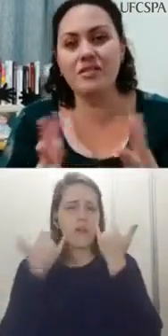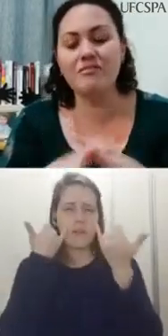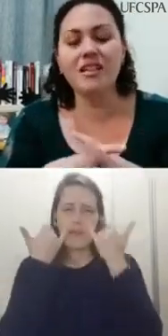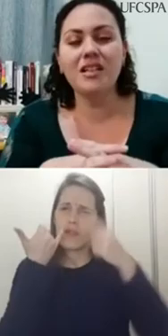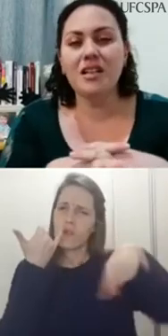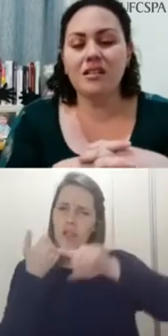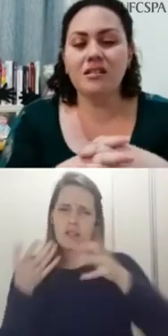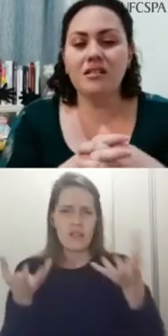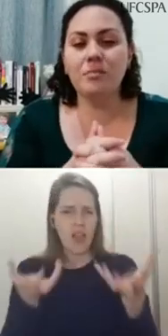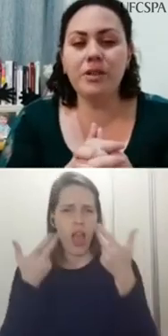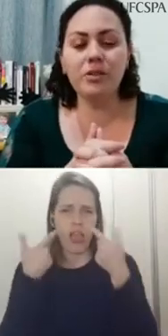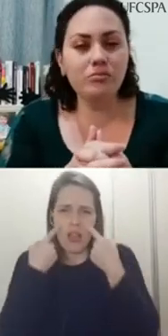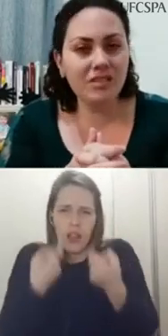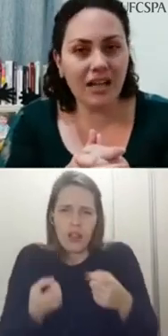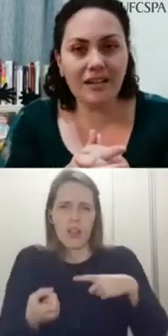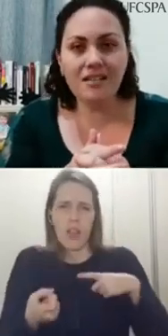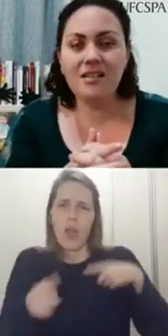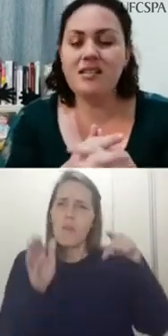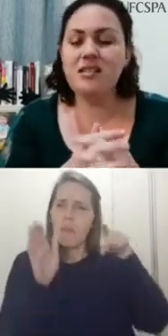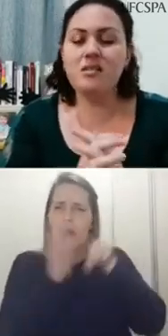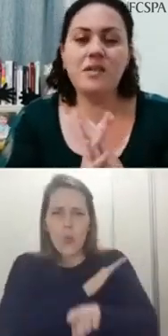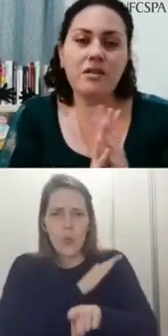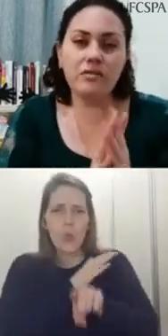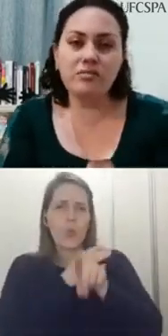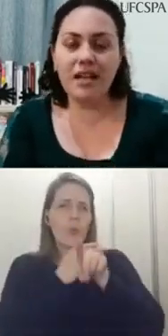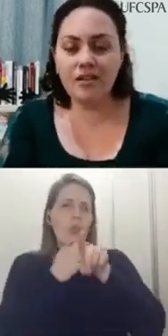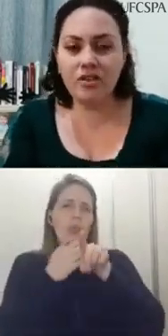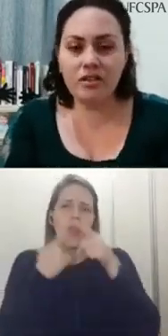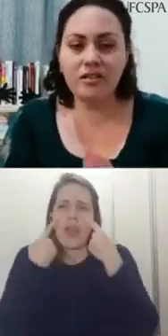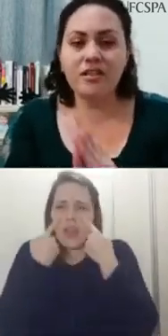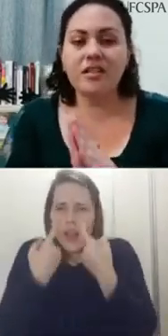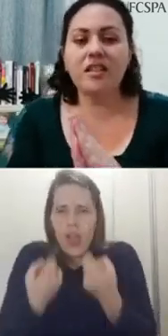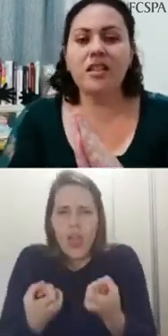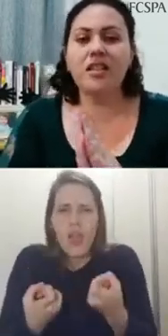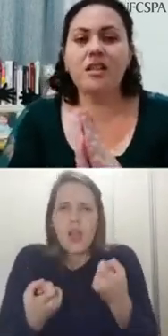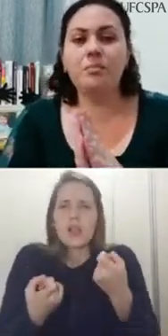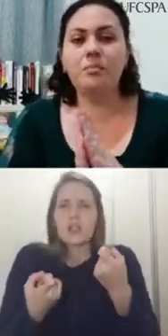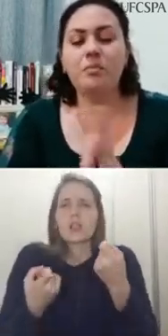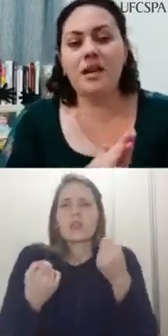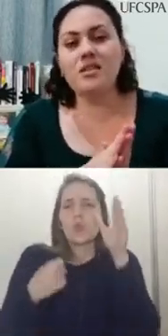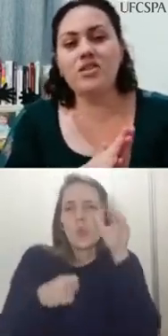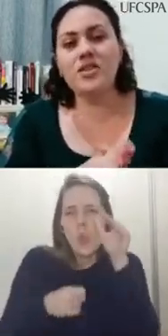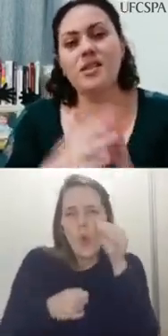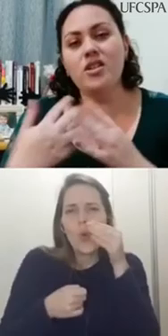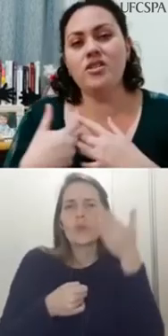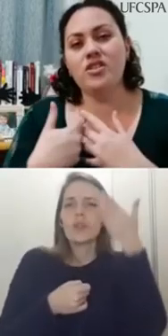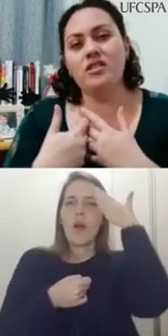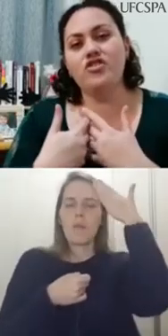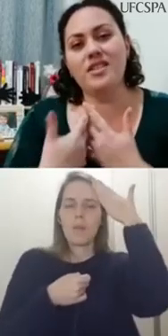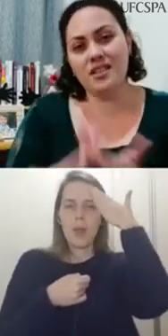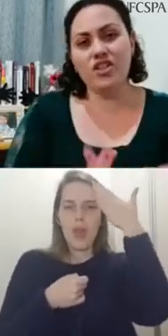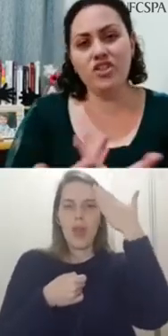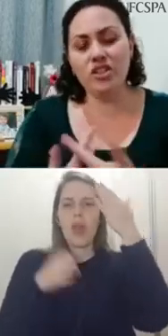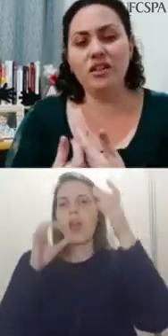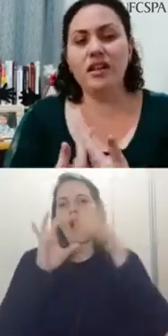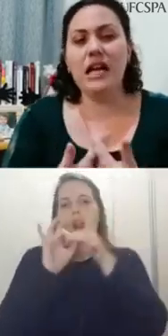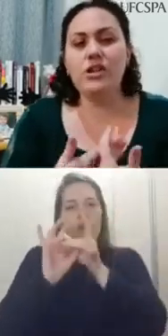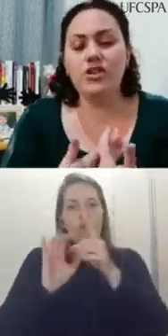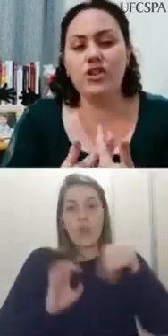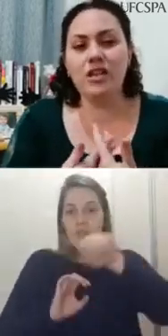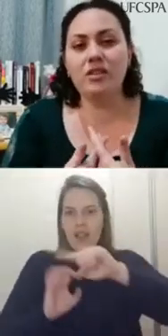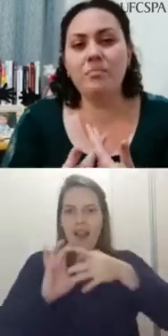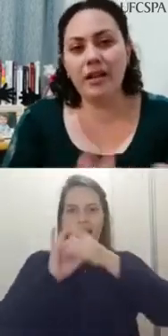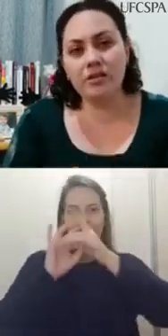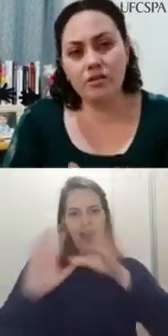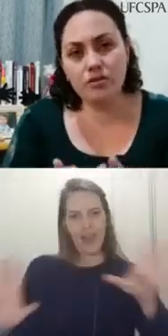vocês queiram perguntar, sintam-se à vontade. E por mais que a gente esteja distante, a